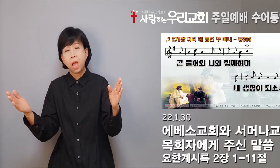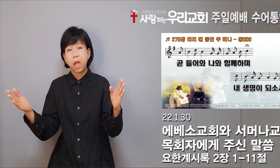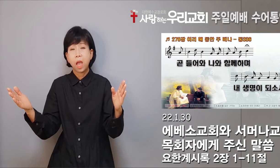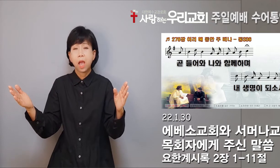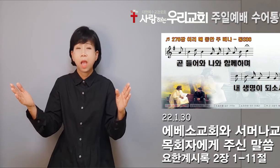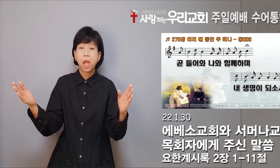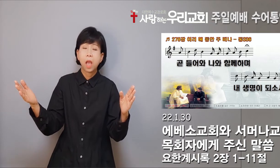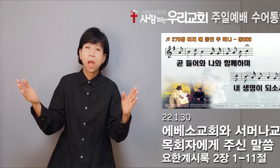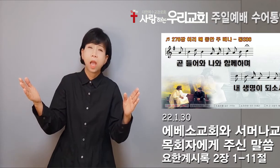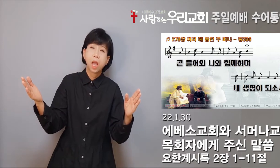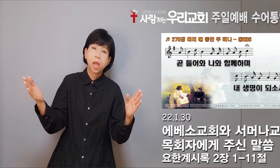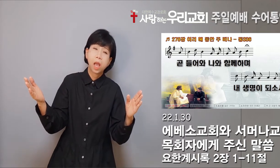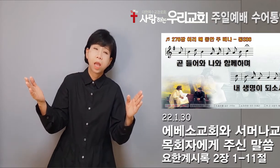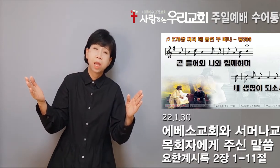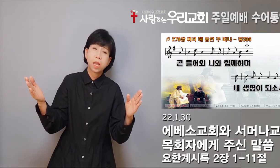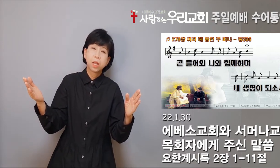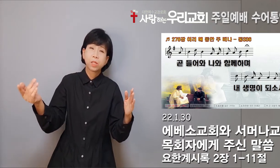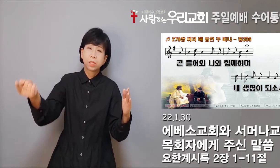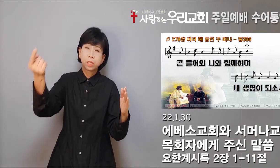또